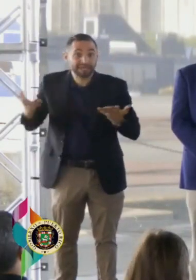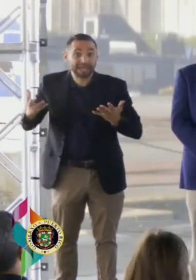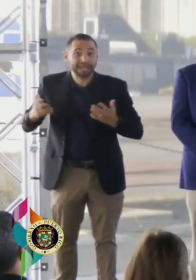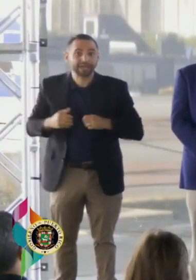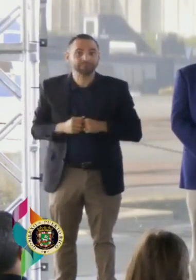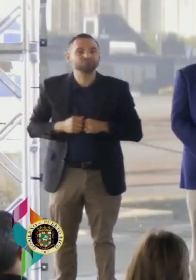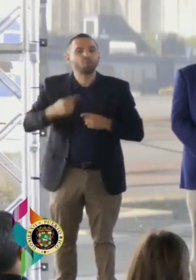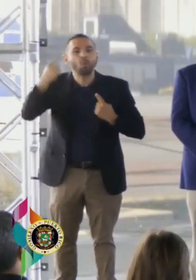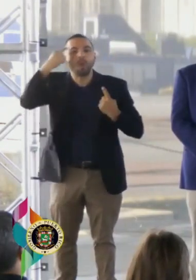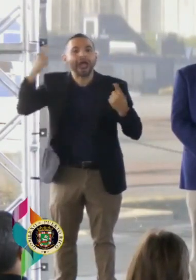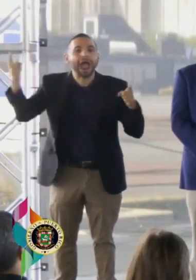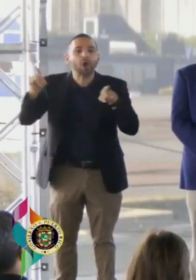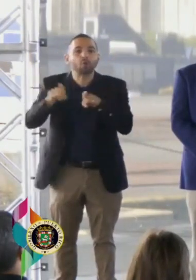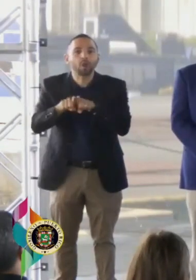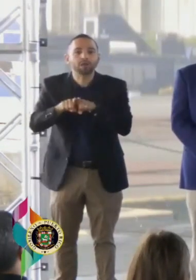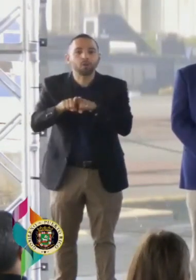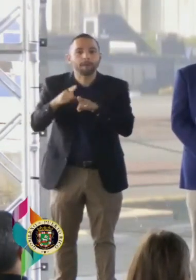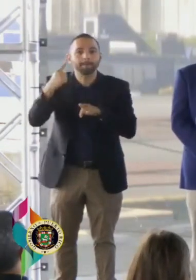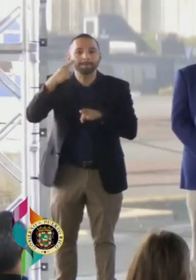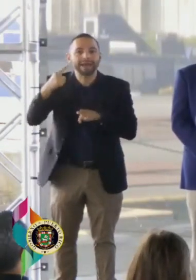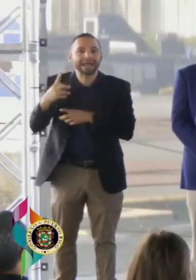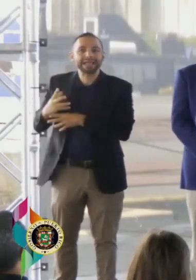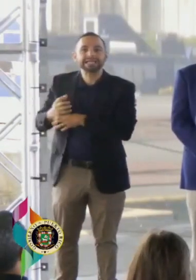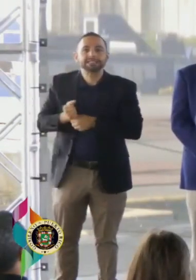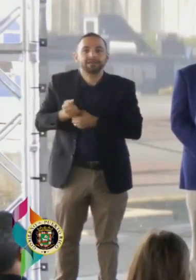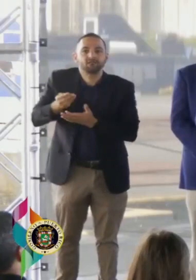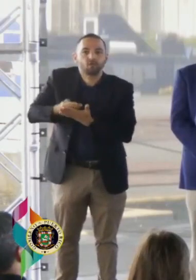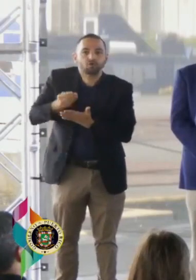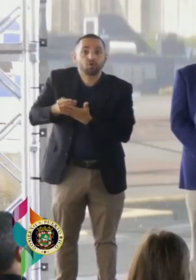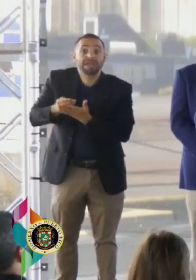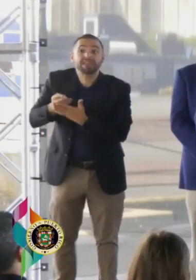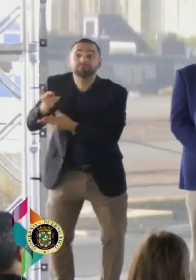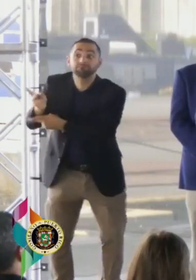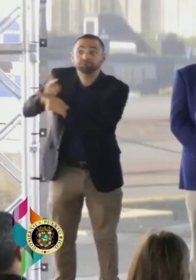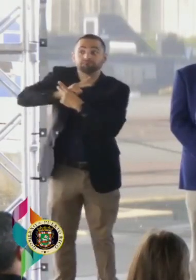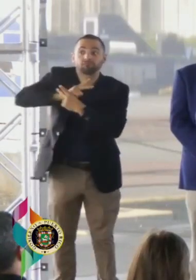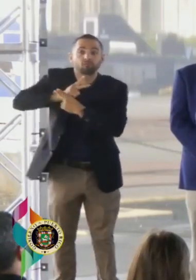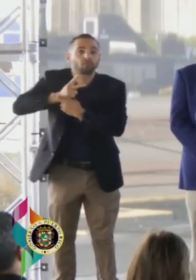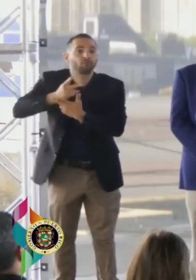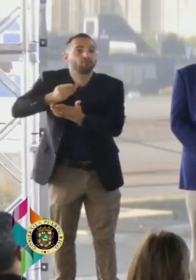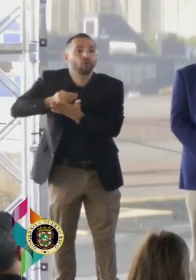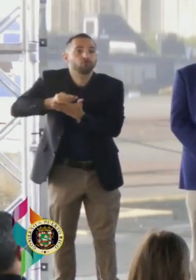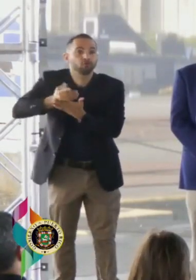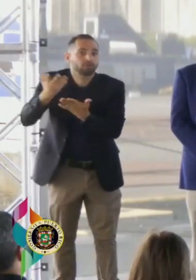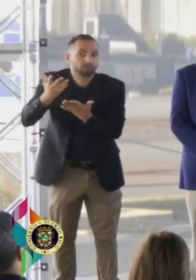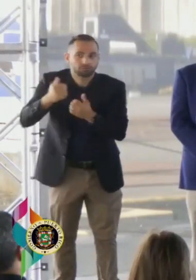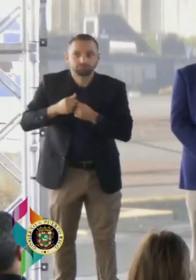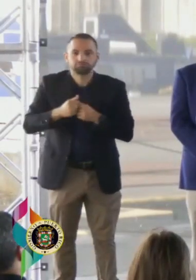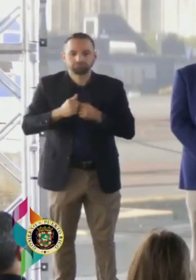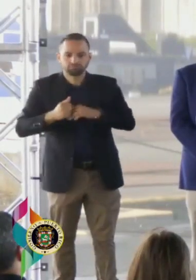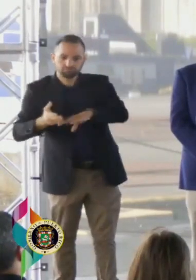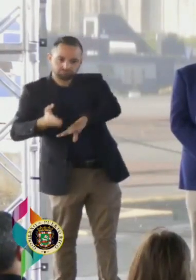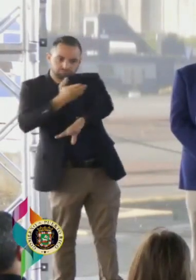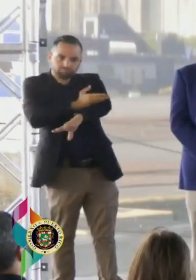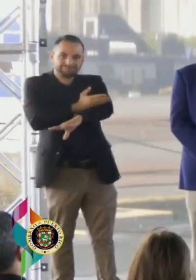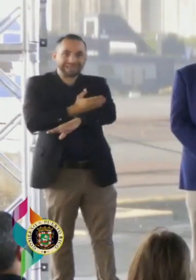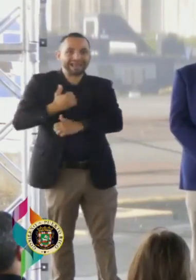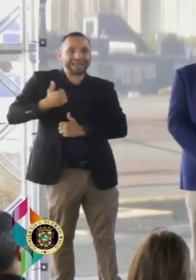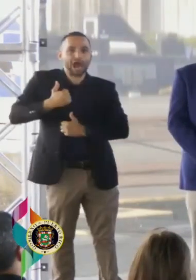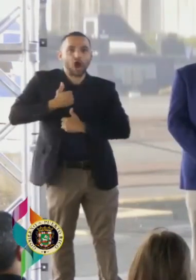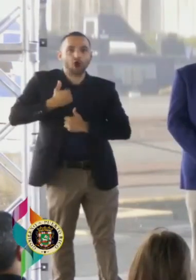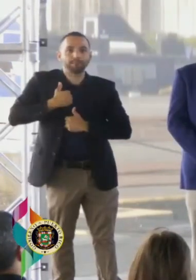una acuerdo de subre cpi para financiar el proyecto de mejoras y reconstrucción del Army